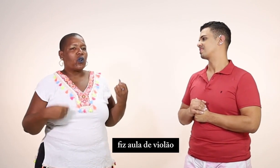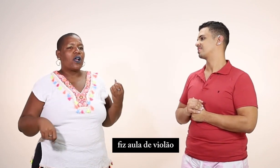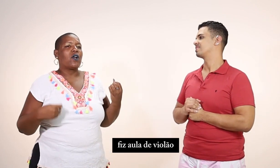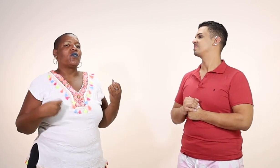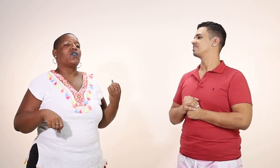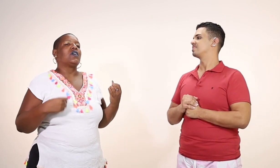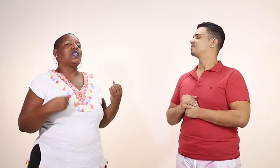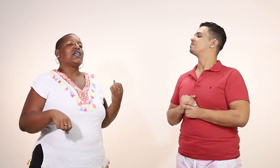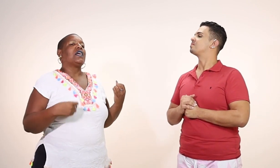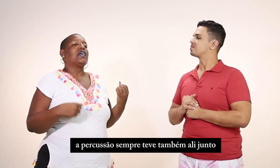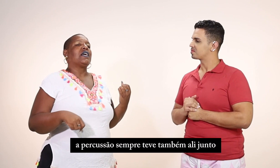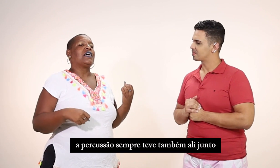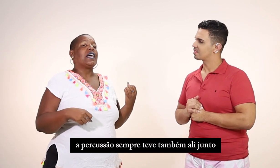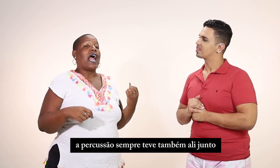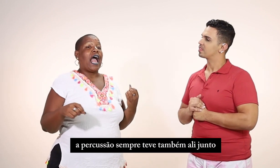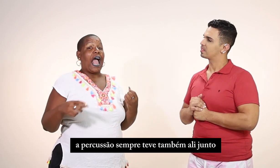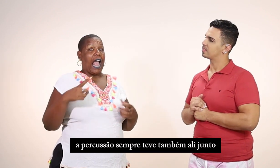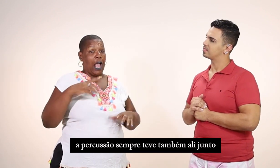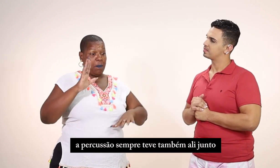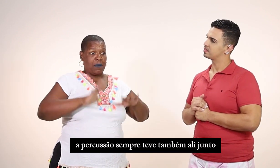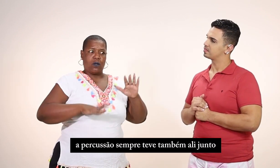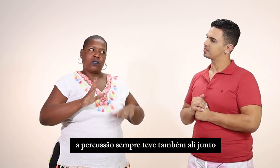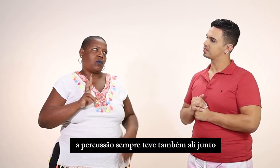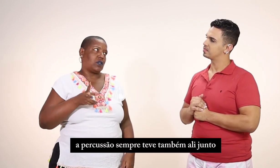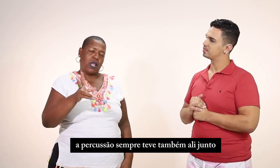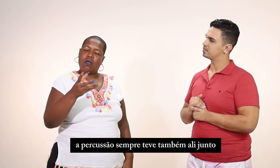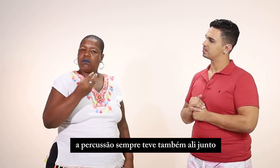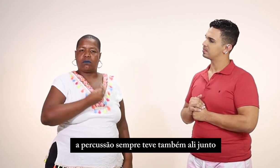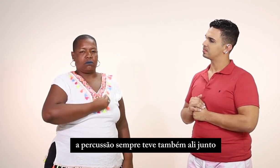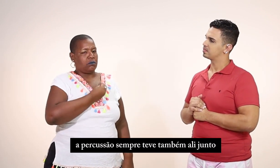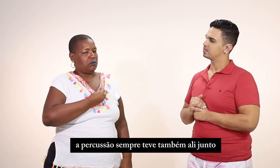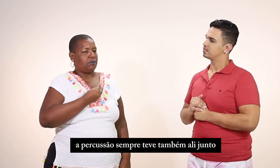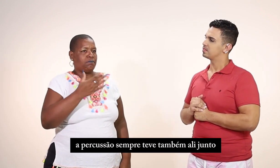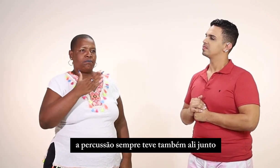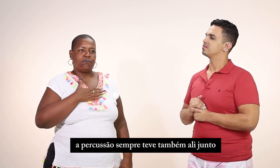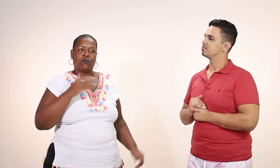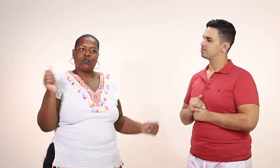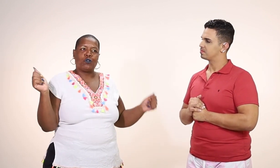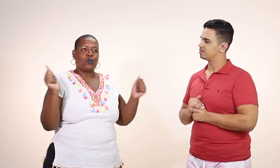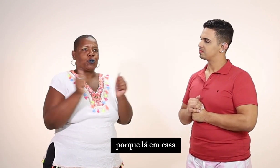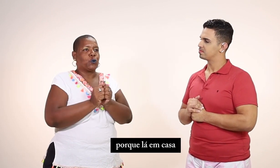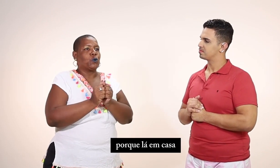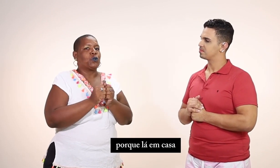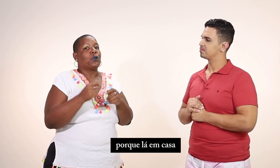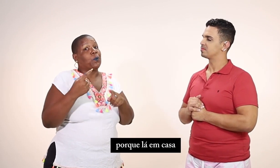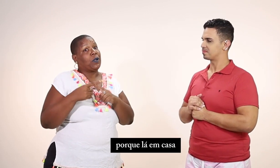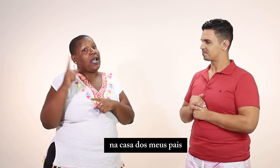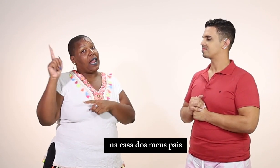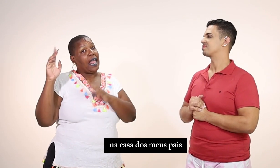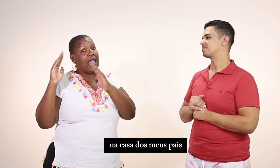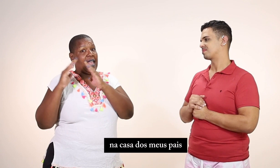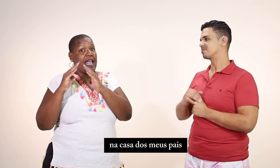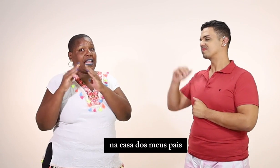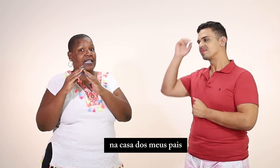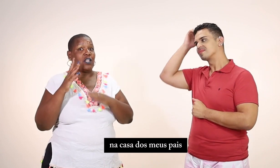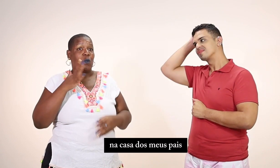violão. A percussão sempre teve também ali, junto. Porque lá em casa, na casa dos meus pais, na